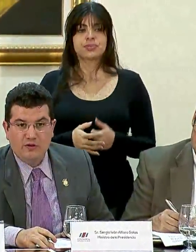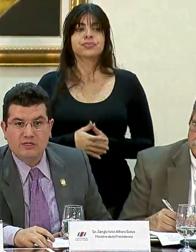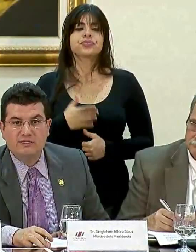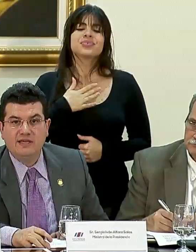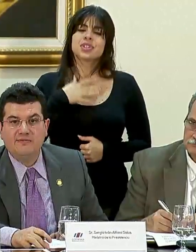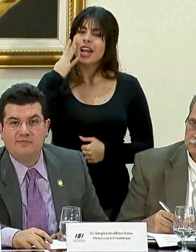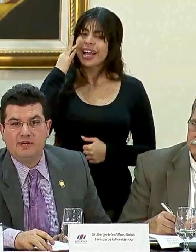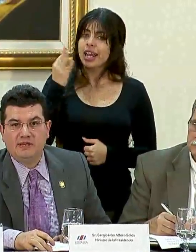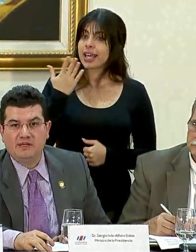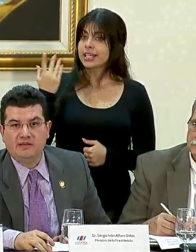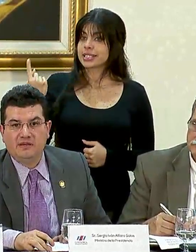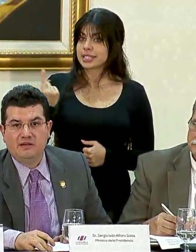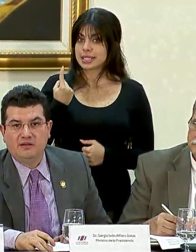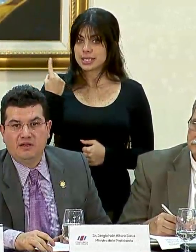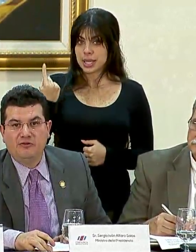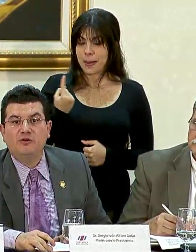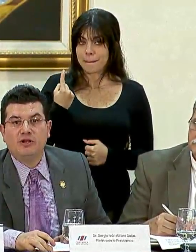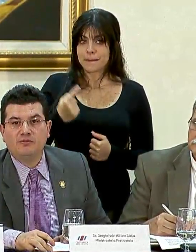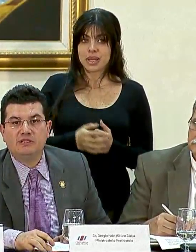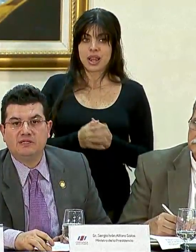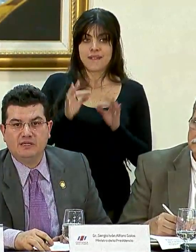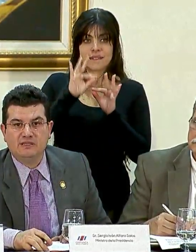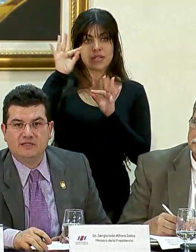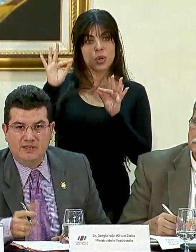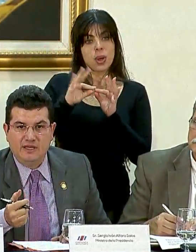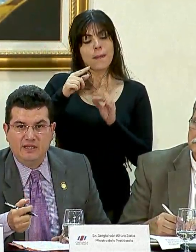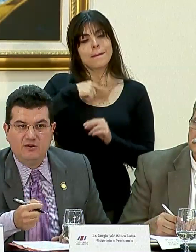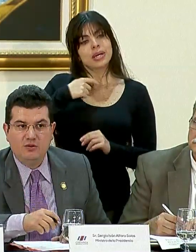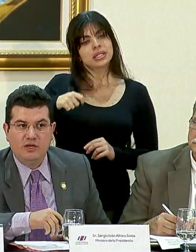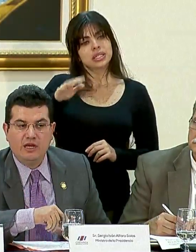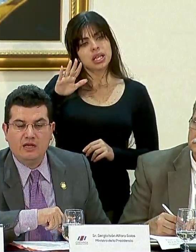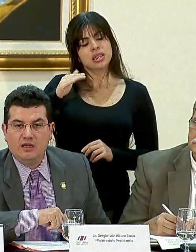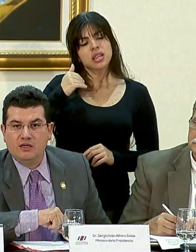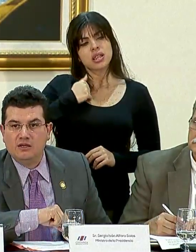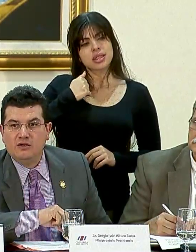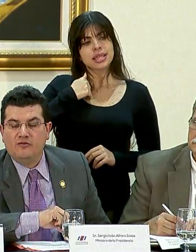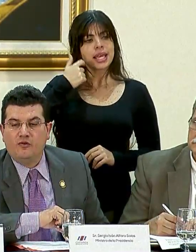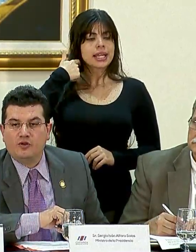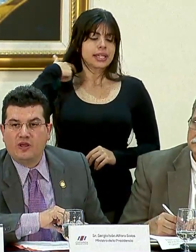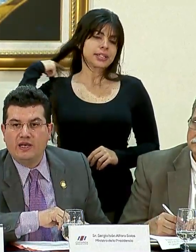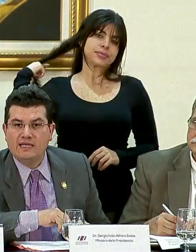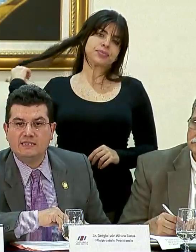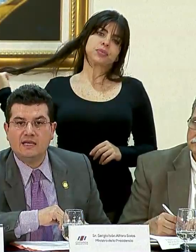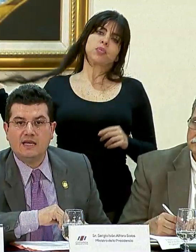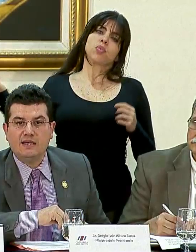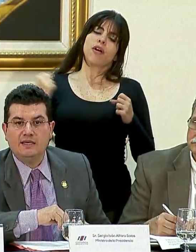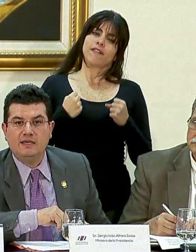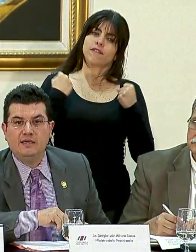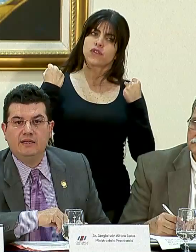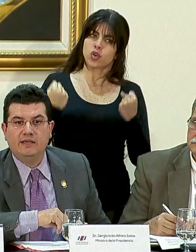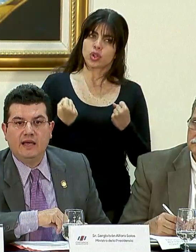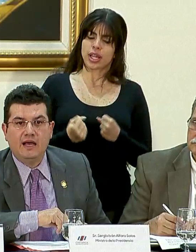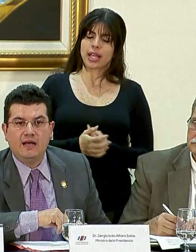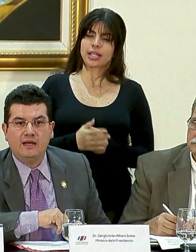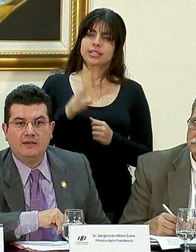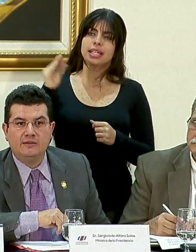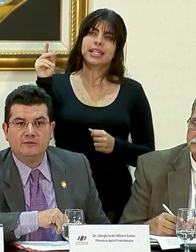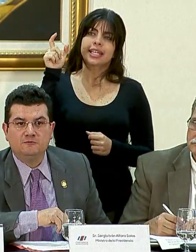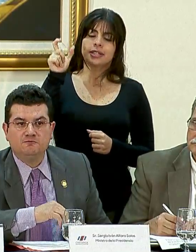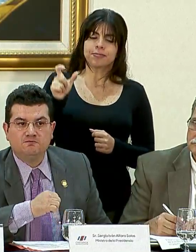yo creo que siempre la figura del presidente tiene una fortaleza y le